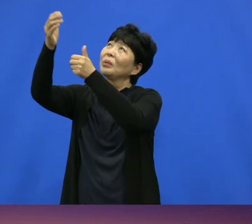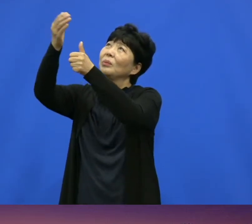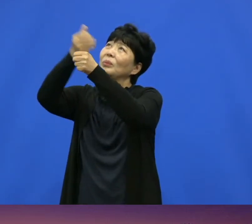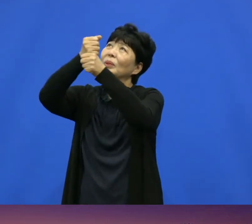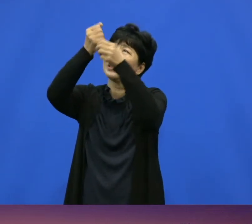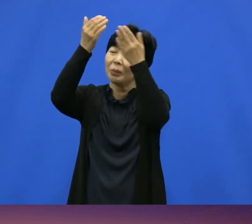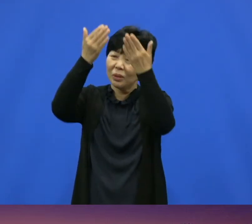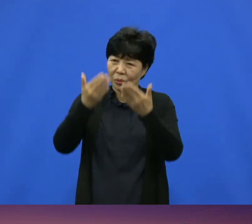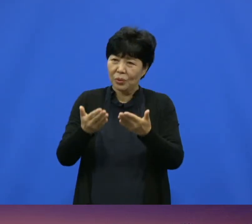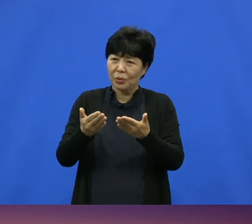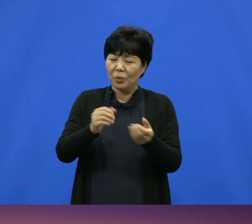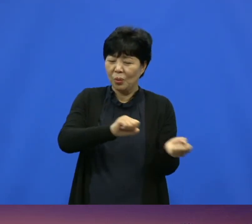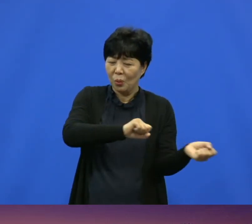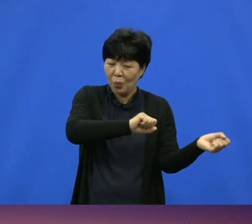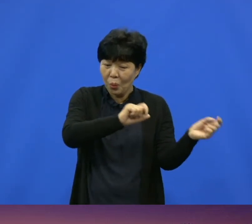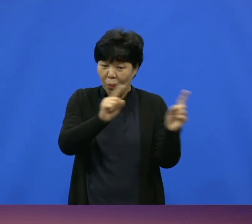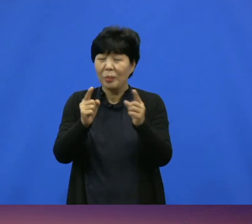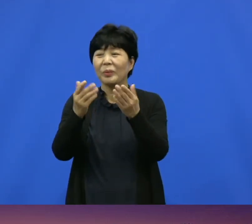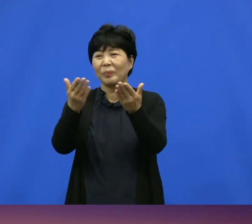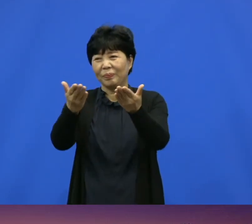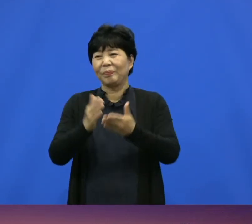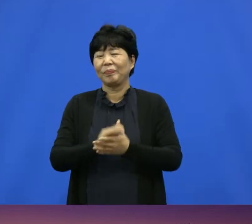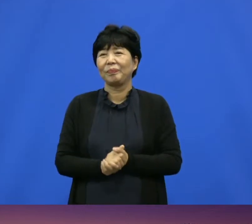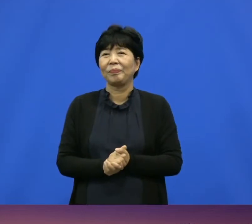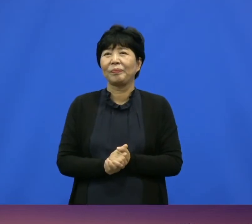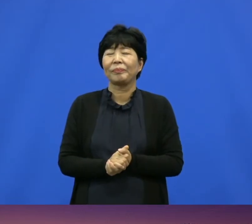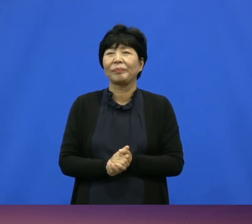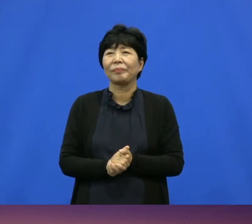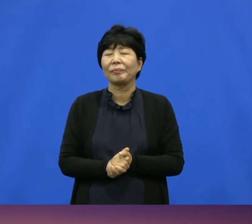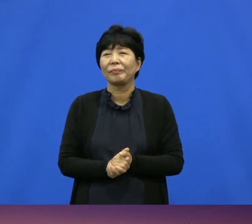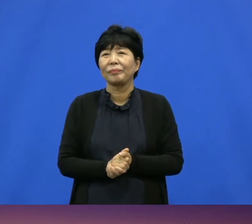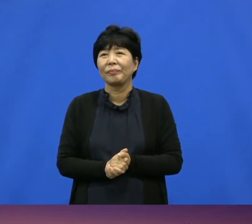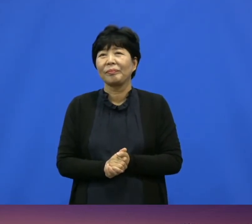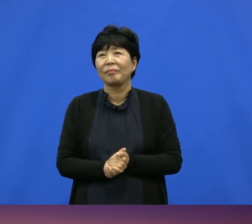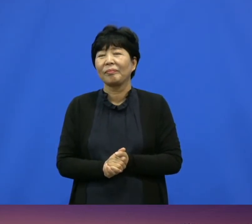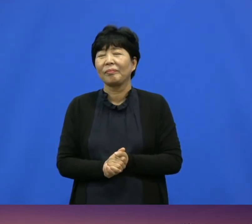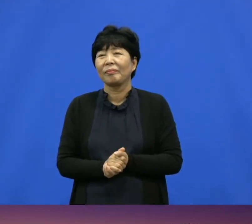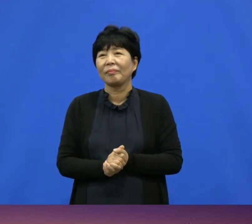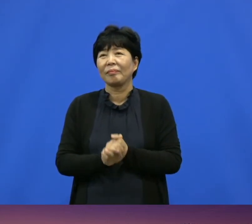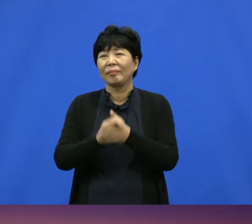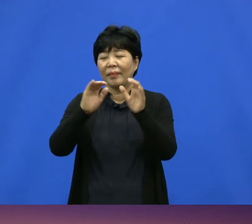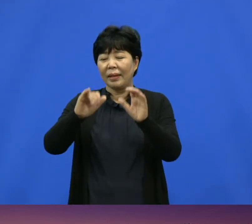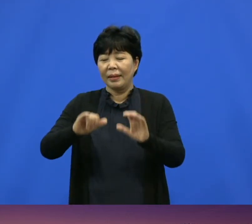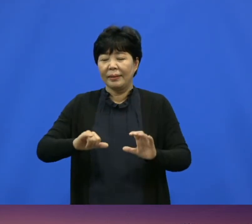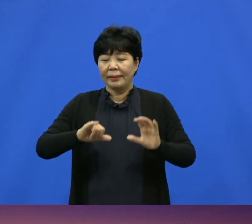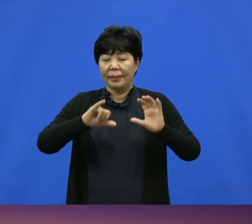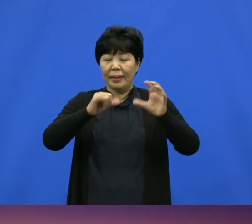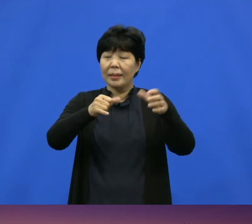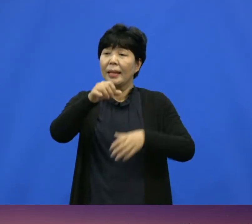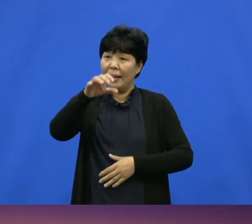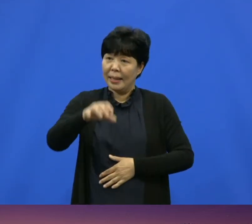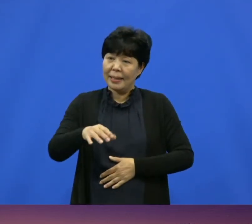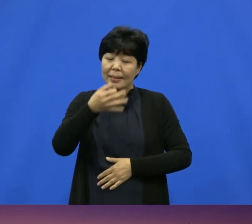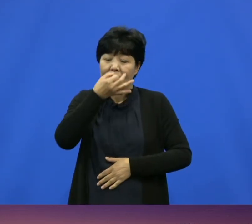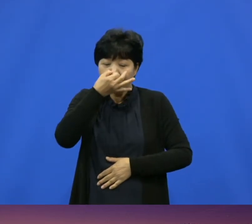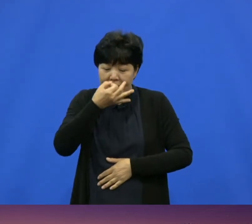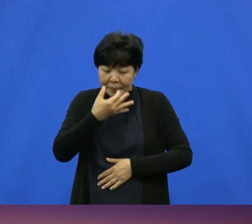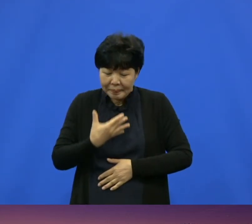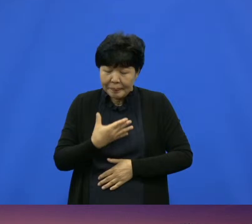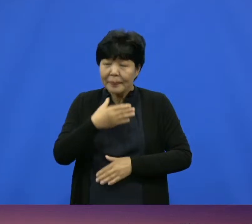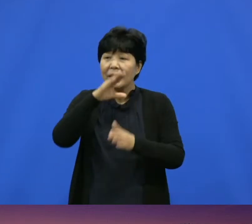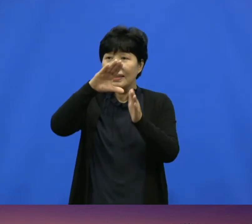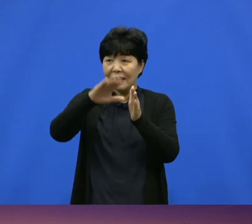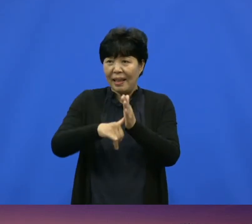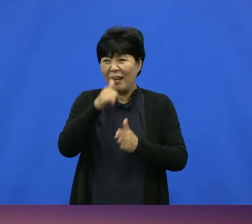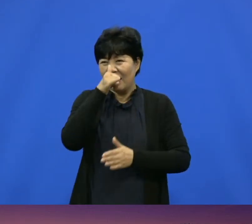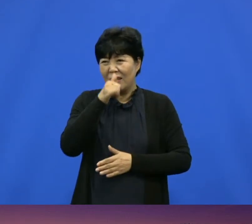그 하나님은 그를 다시 회복시켜 주시는 거네요. 여러분, 세상에서 우리가 힘들어하는 이유가 있어요. 어떤 일에